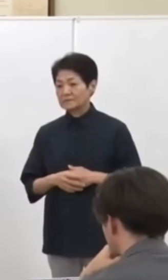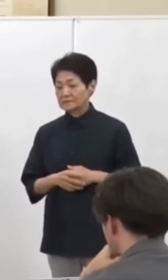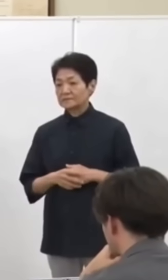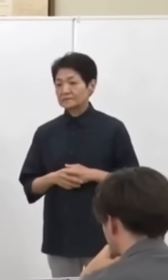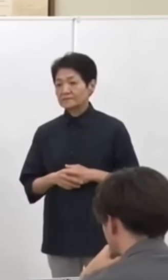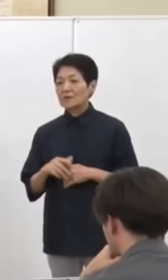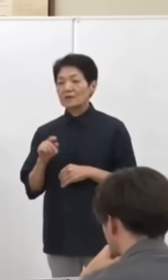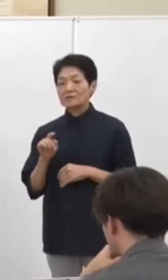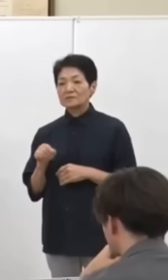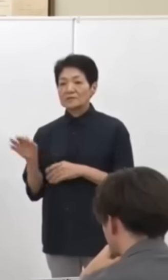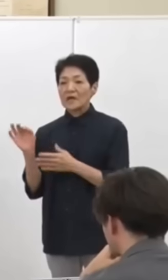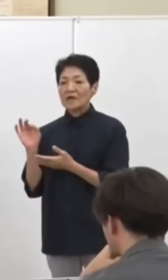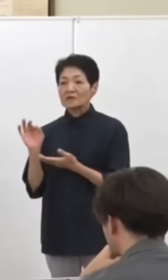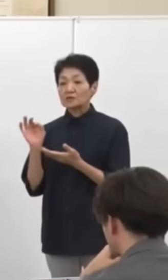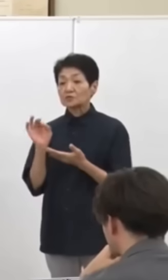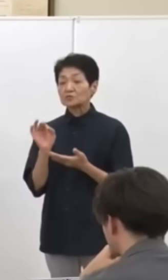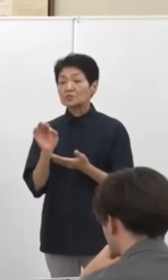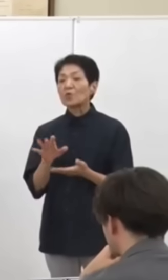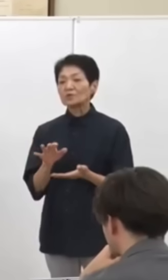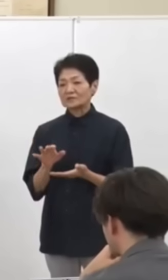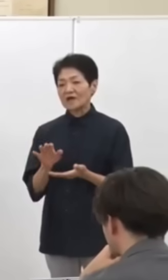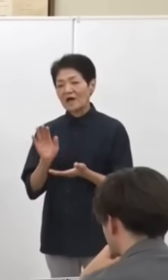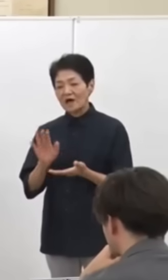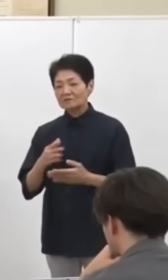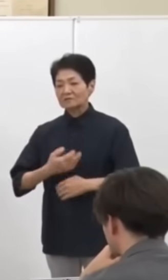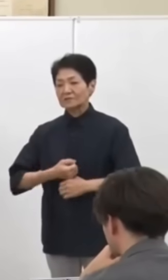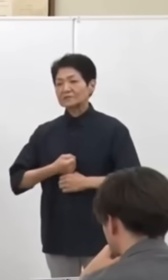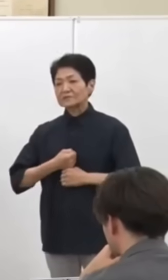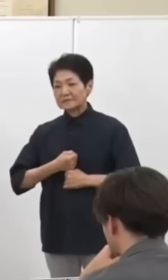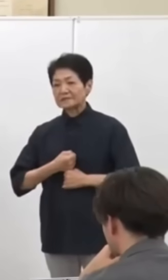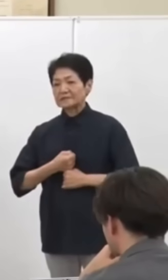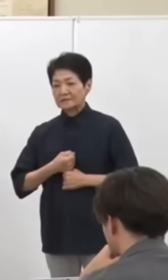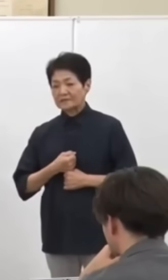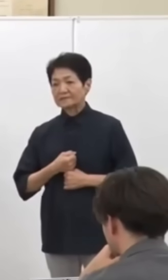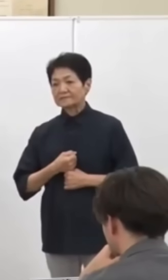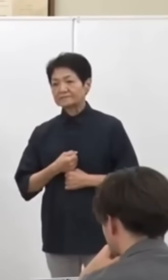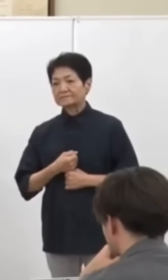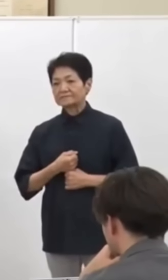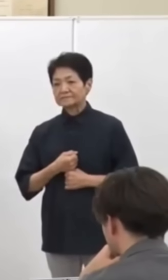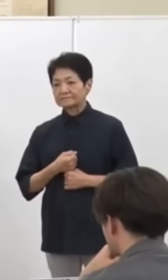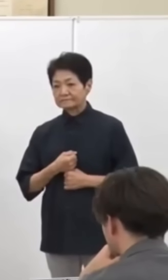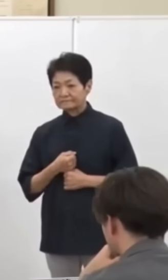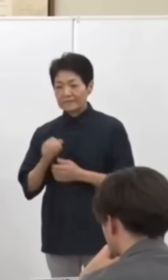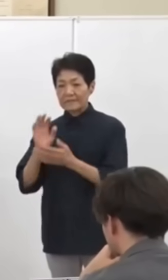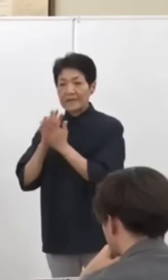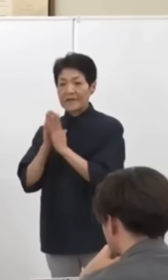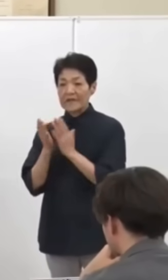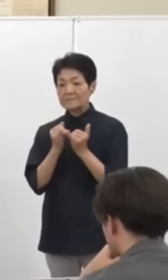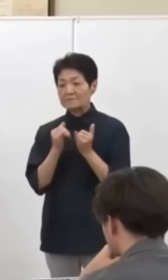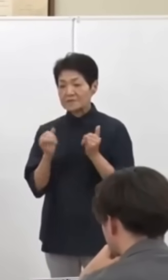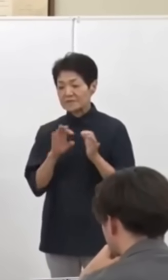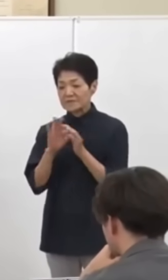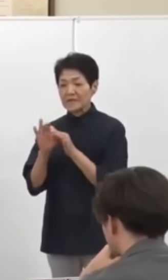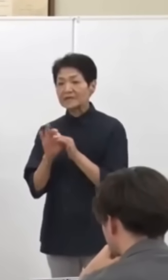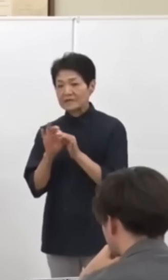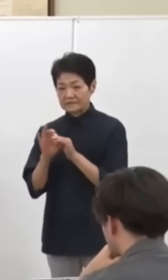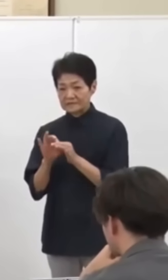そういう投資をしてくれると信じて、僕らも官民連携してしっかり進めていきたいと思います。